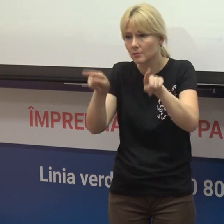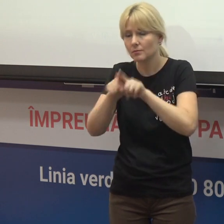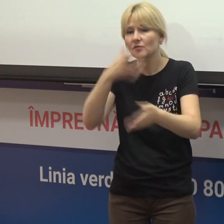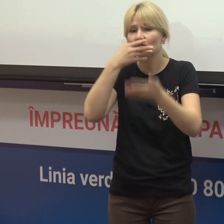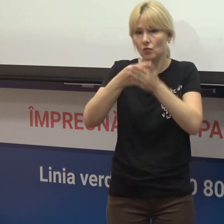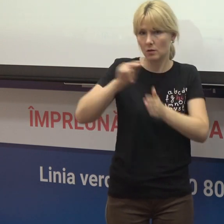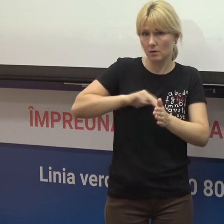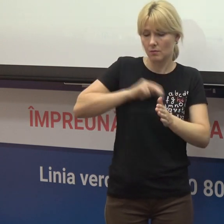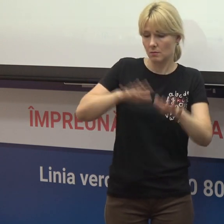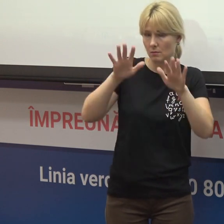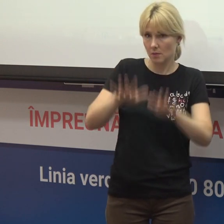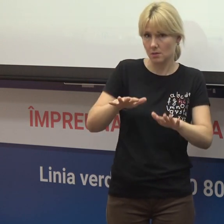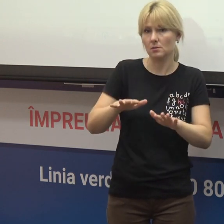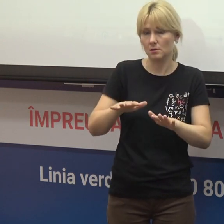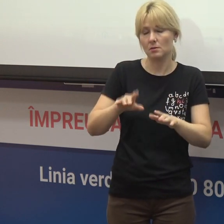angajaților